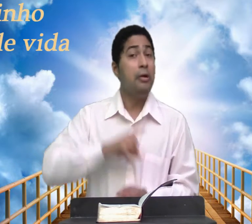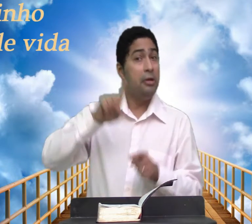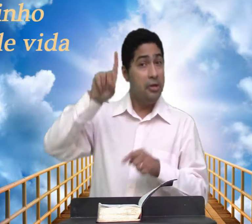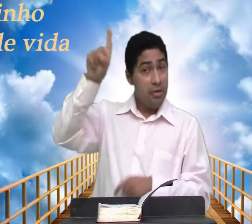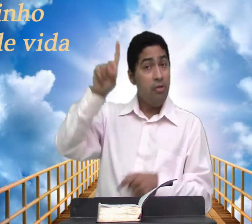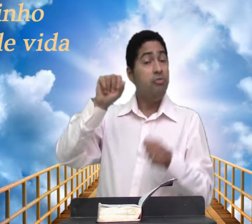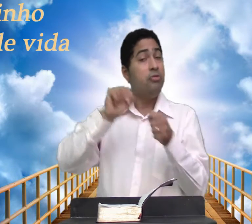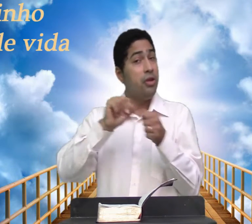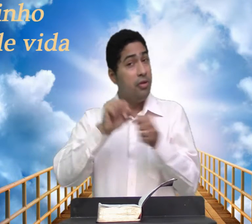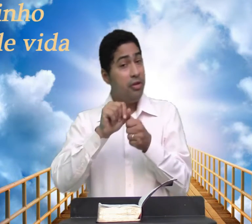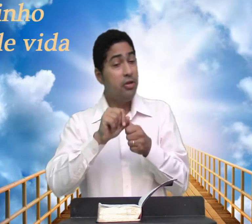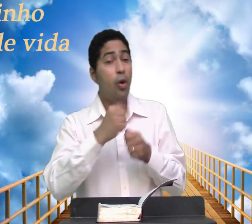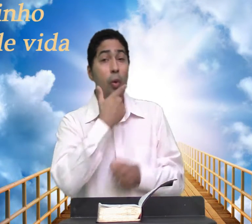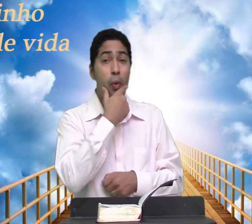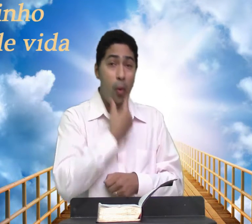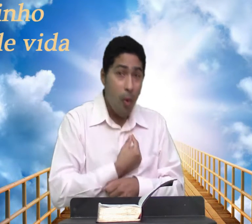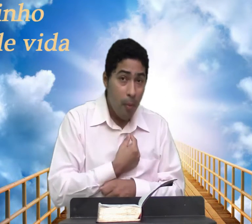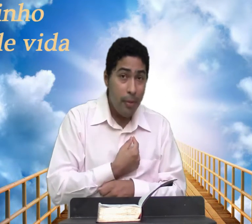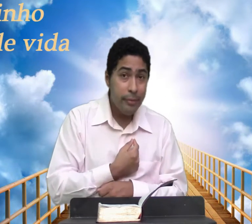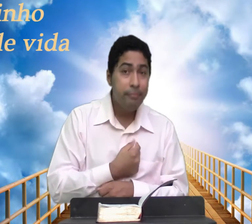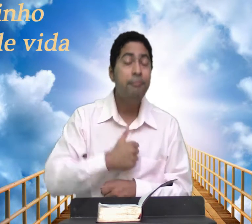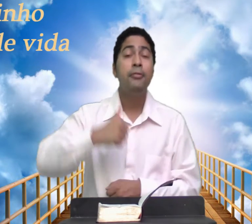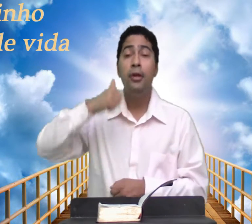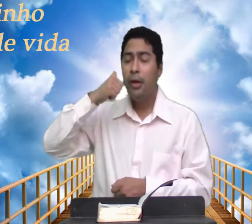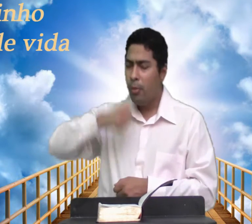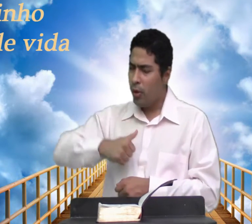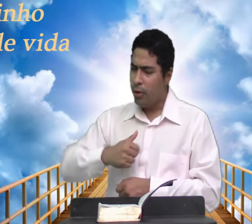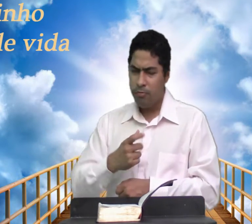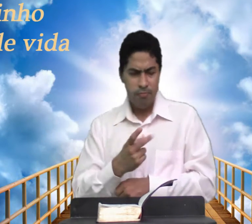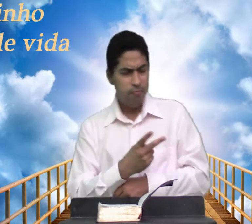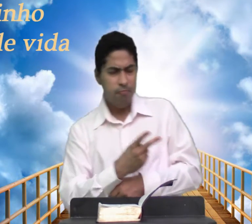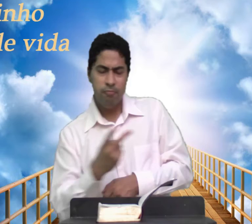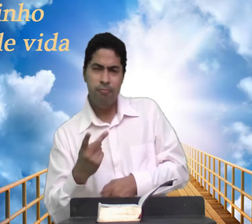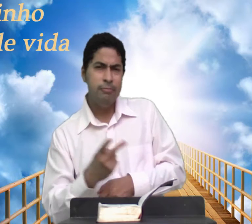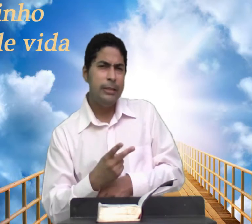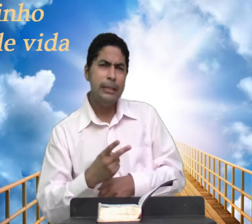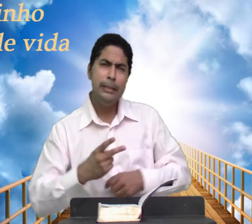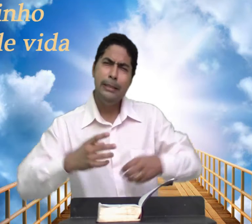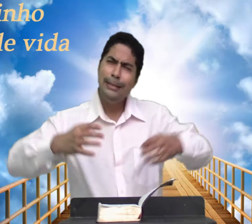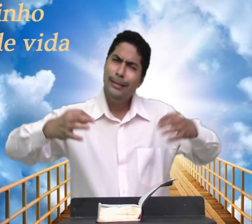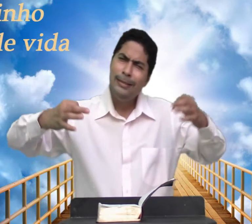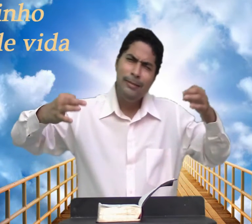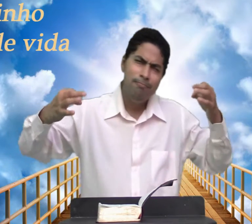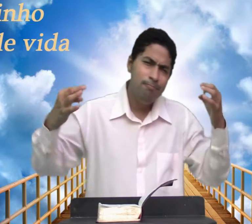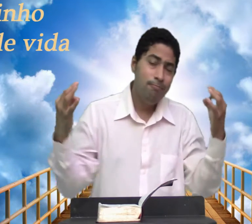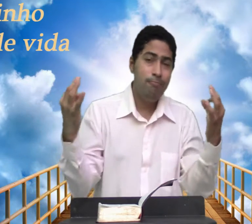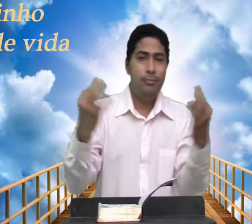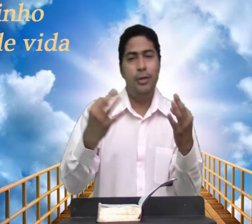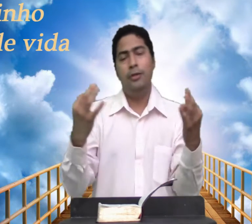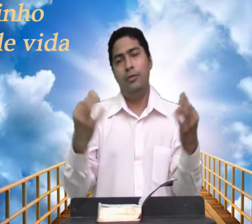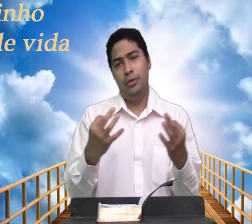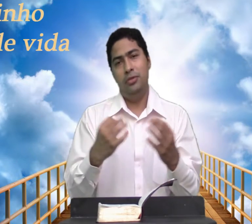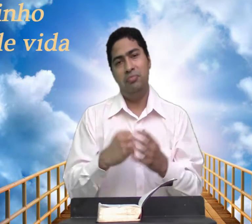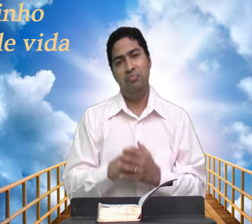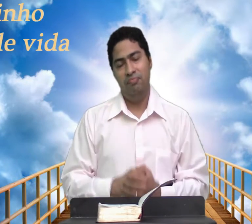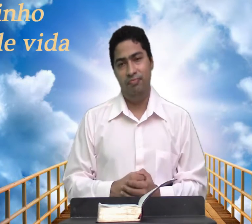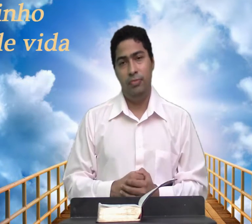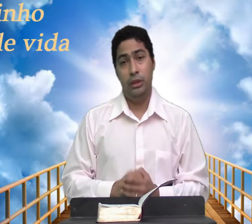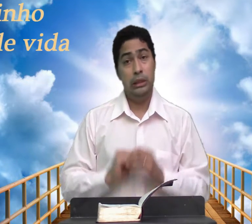homem e a mulher. E quando Deus olha para eles e toda a sua criação, percebe que foi tudo muito bom.